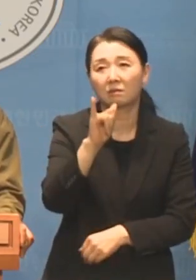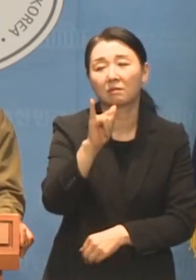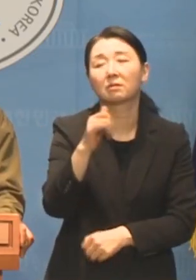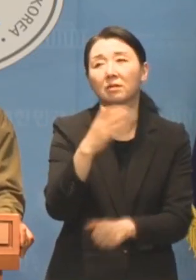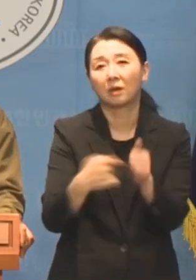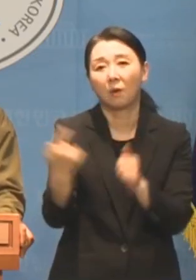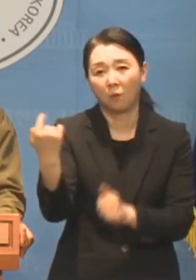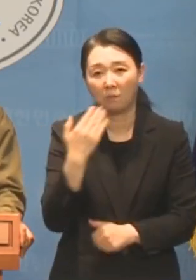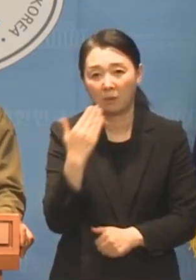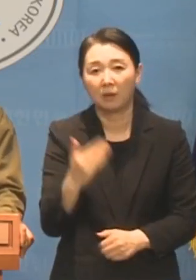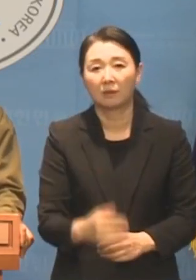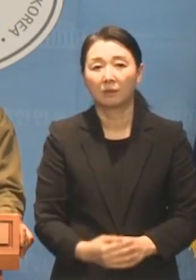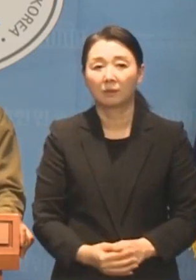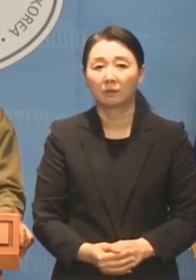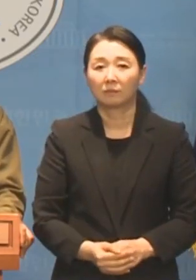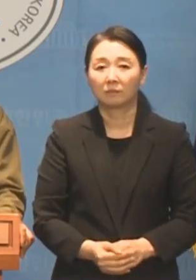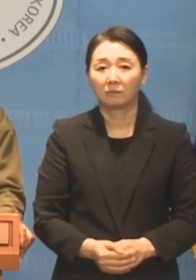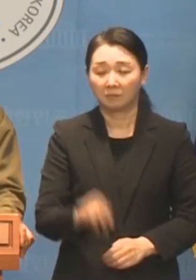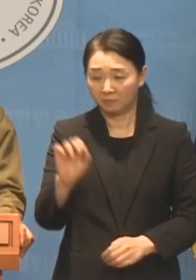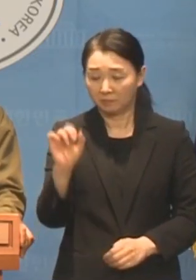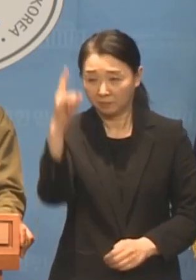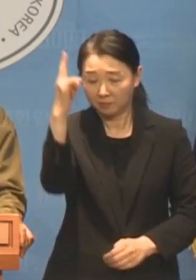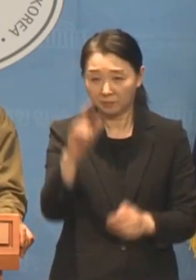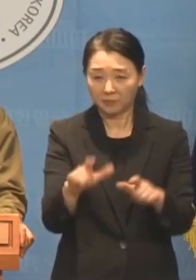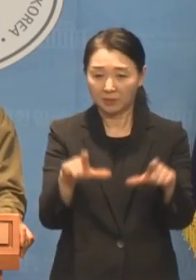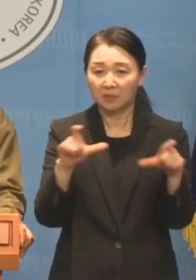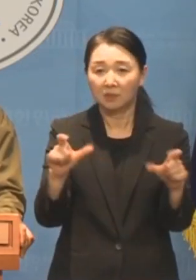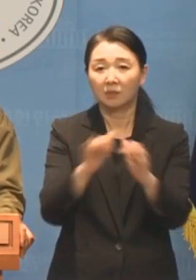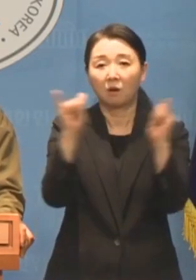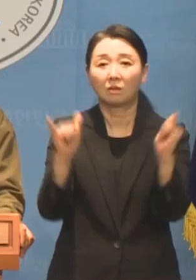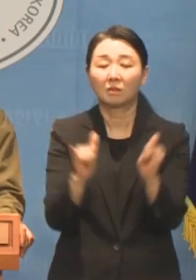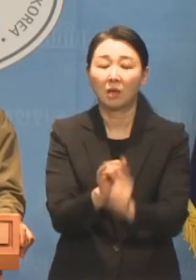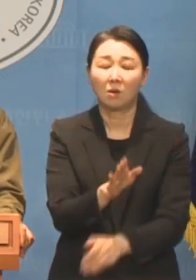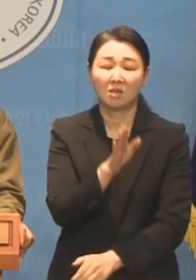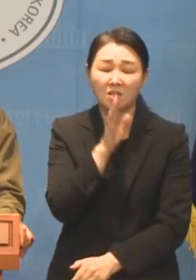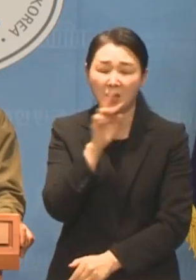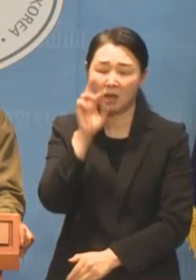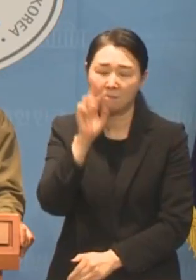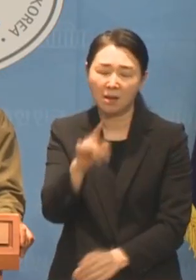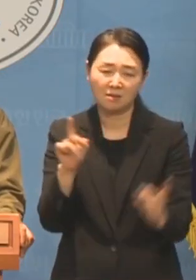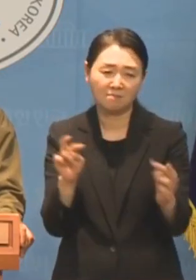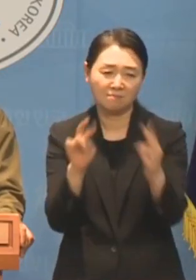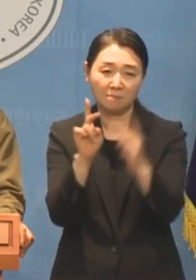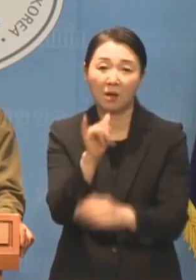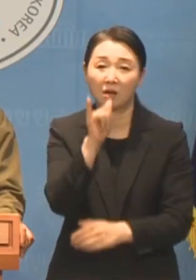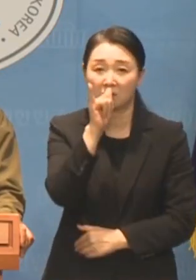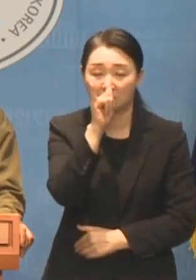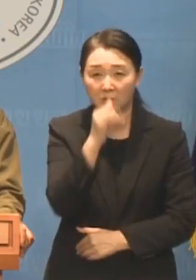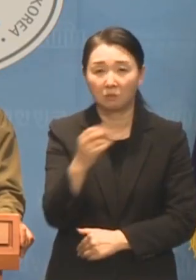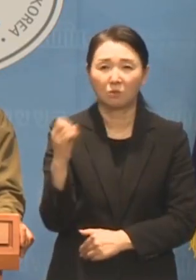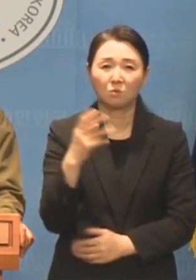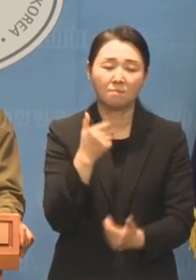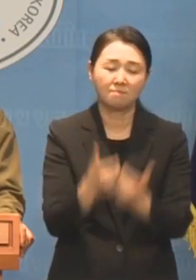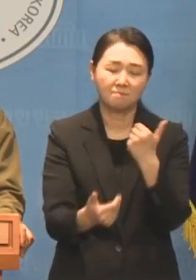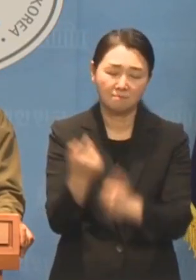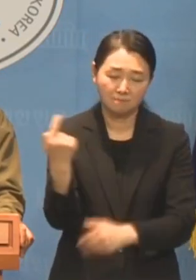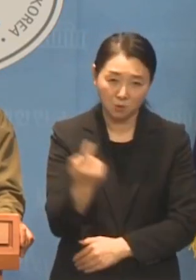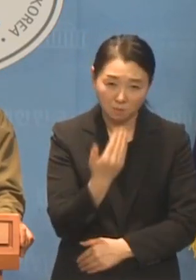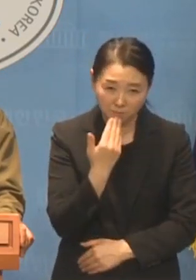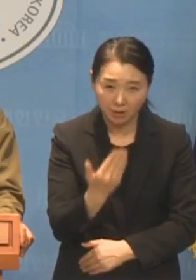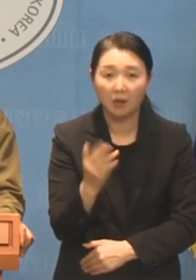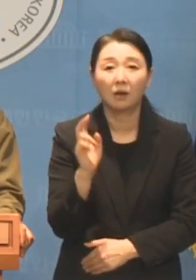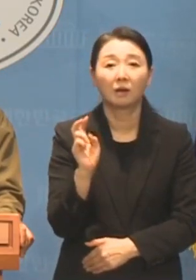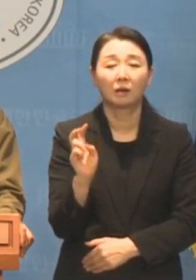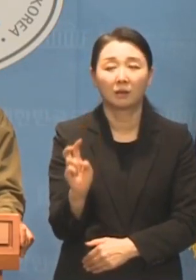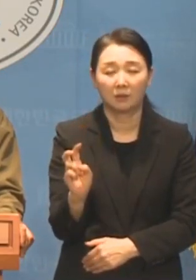놓이게 될 것입니다. 이로 인해 지역사회는 찬반으로 갈려져 될 것이며 엄청난 갈등으로